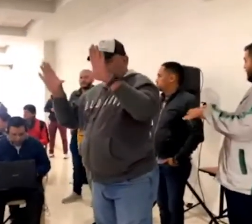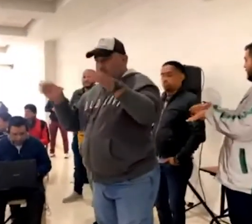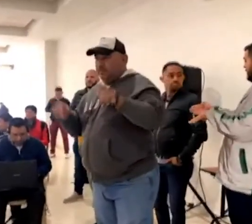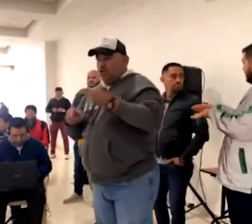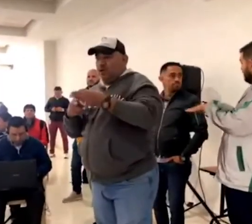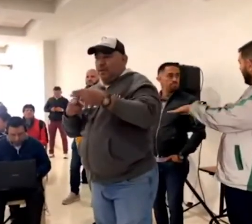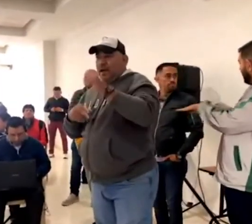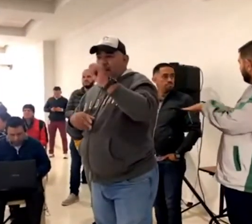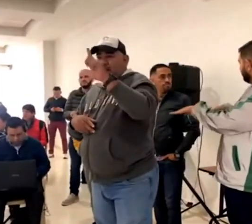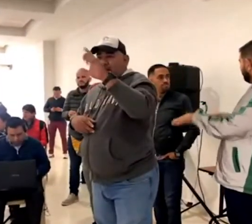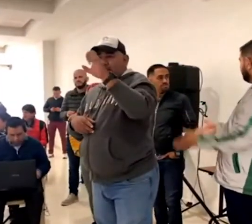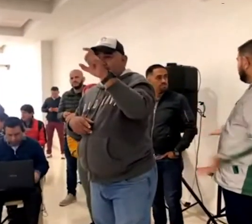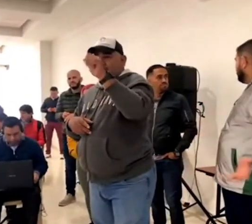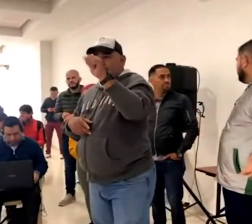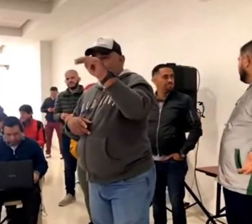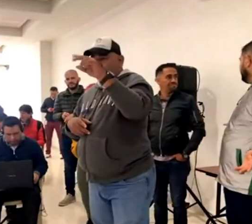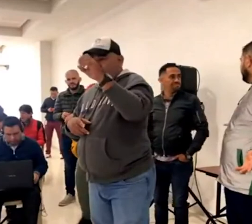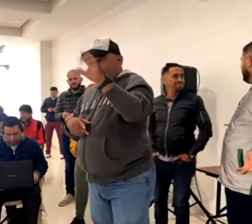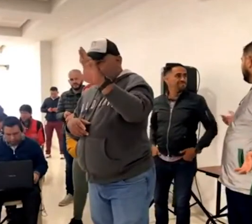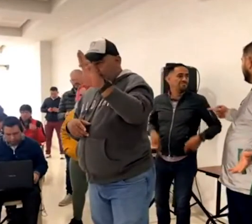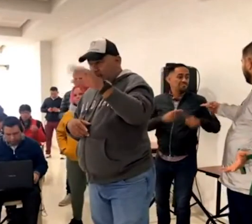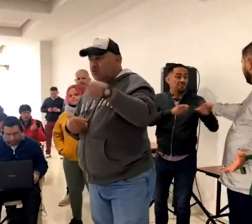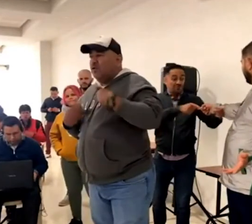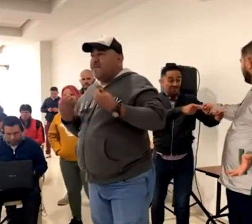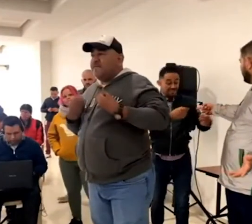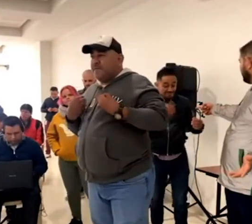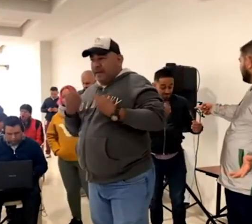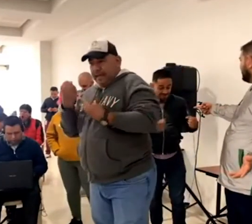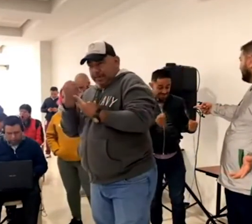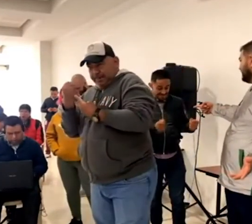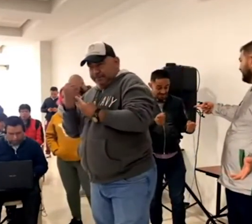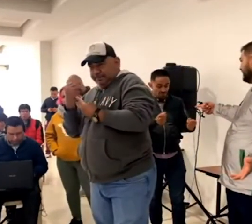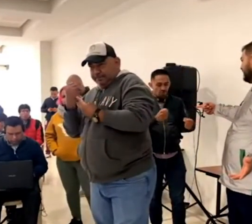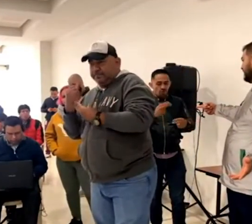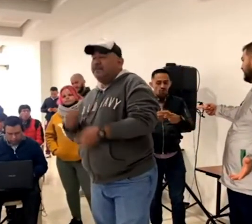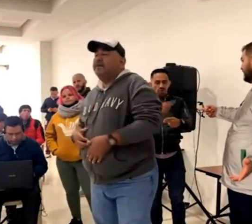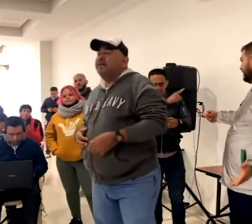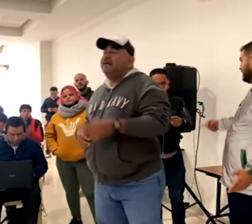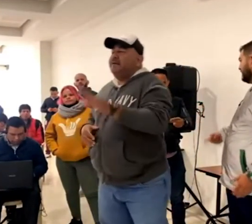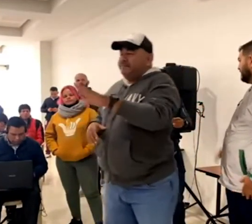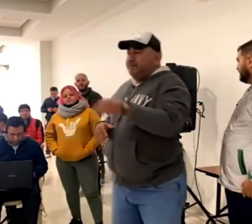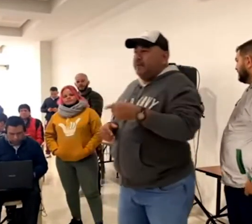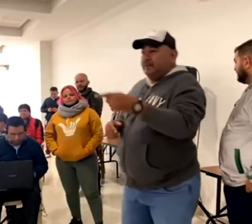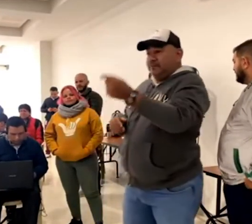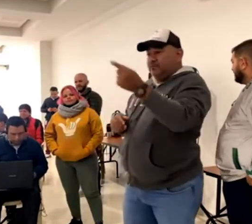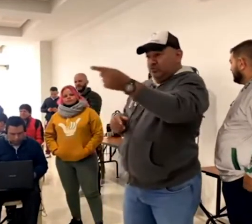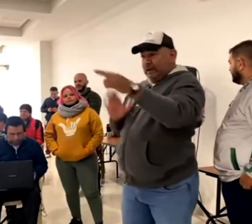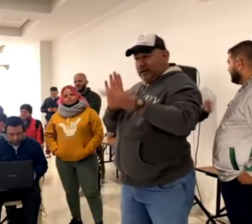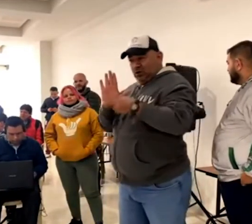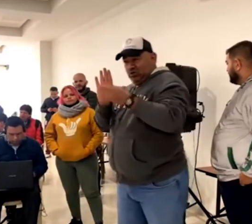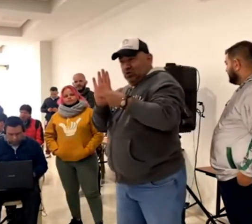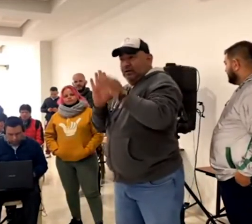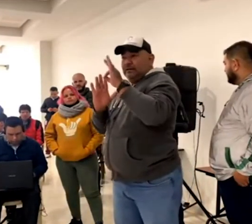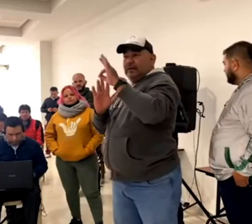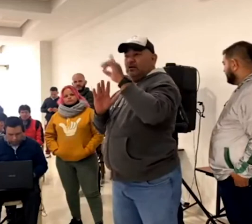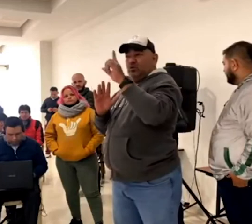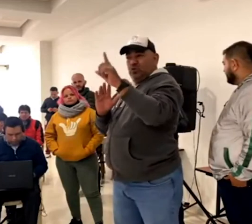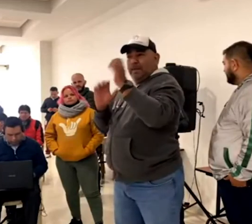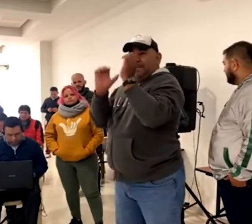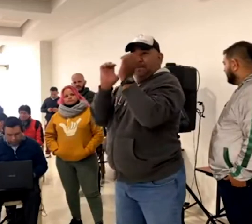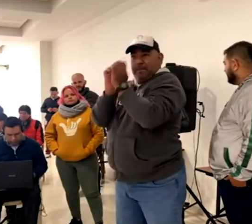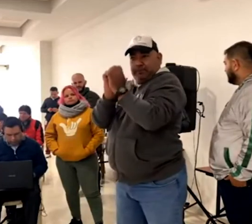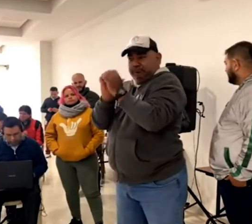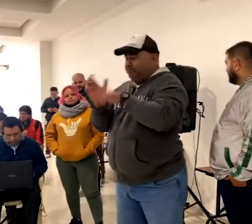hola buenos días y huele y